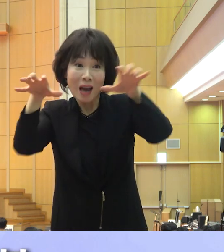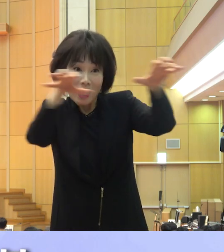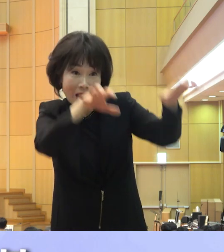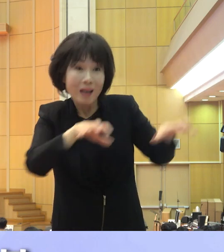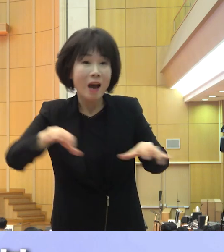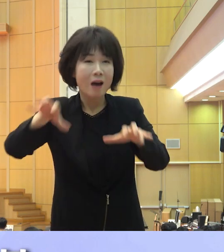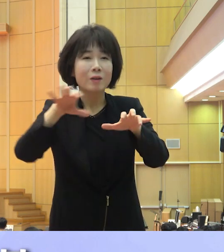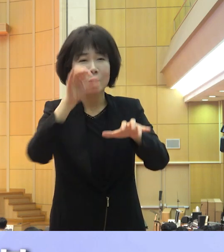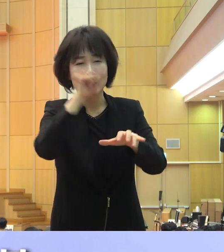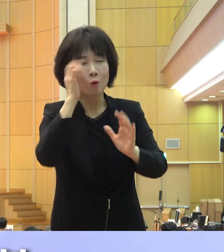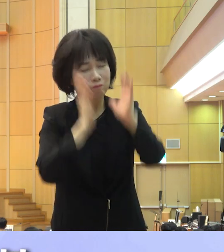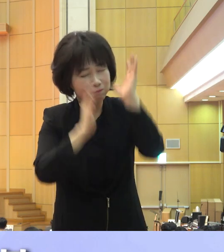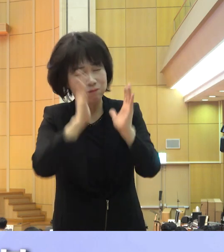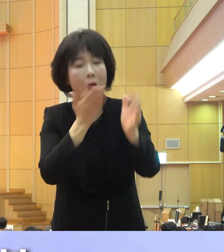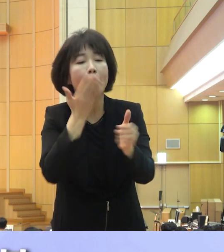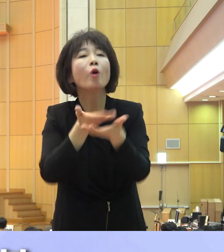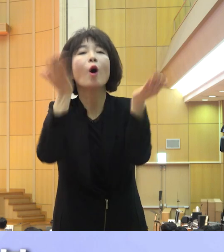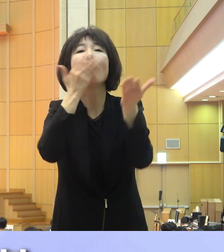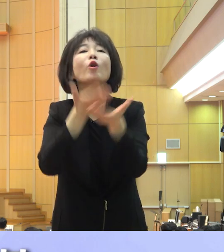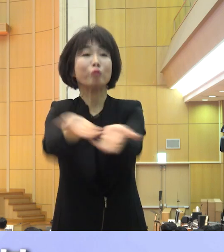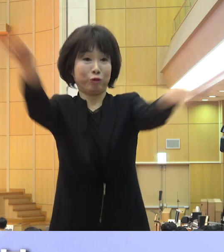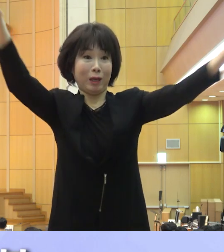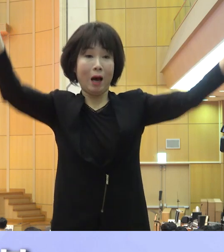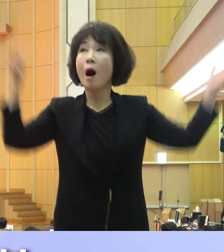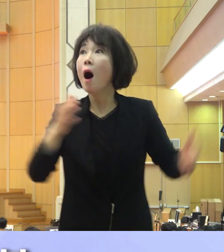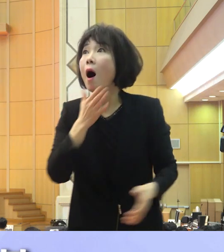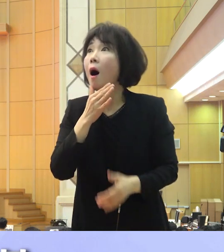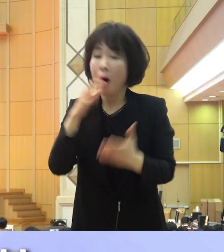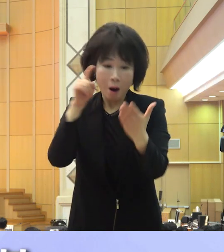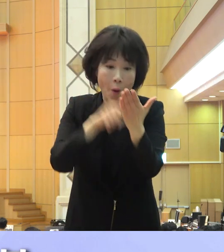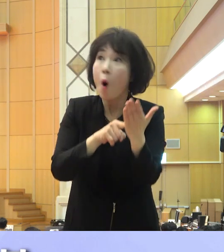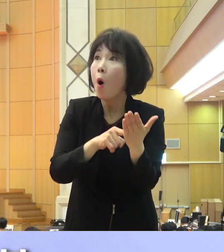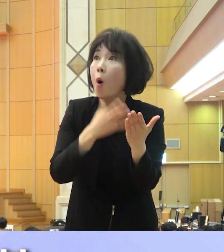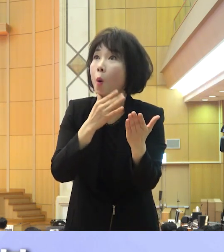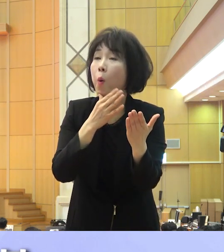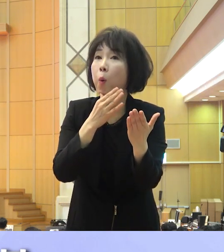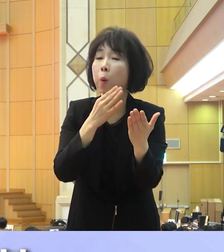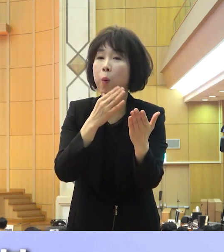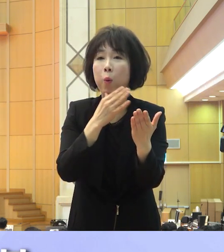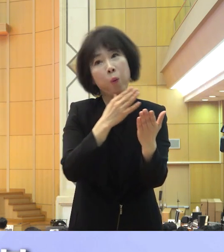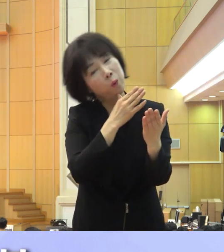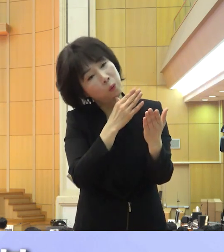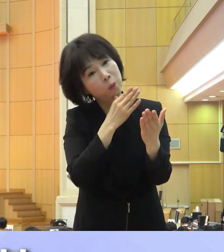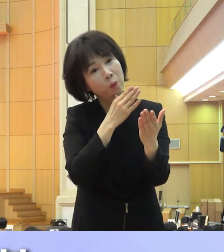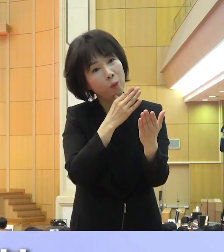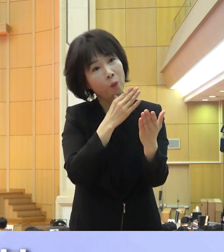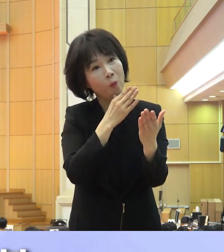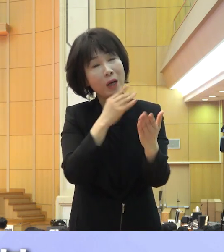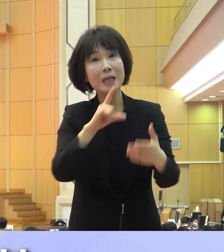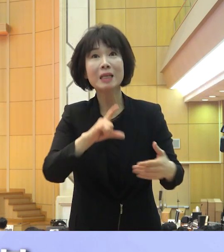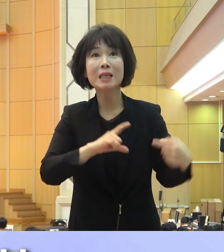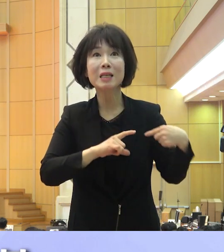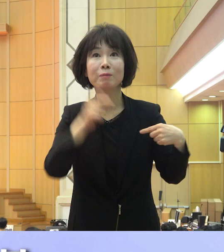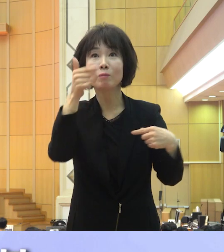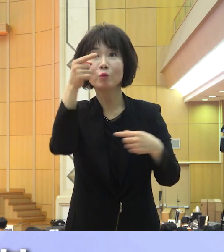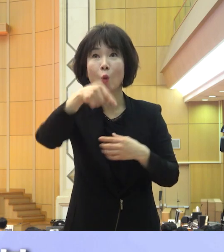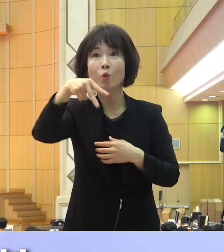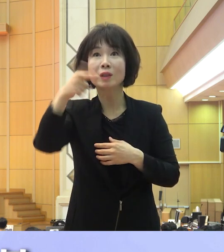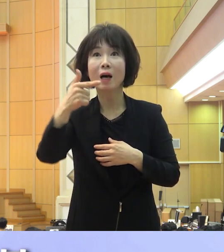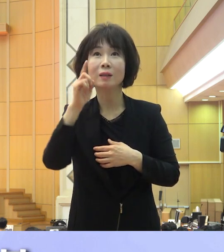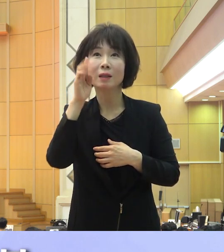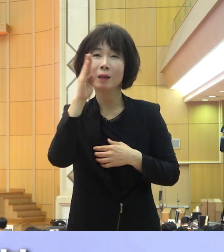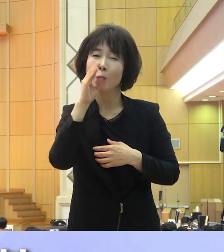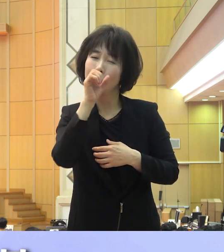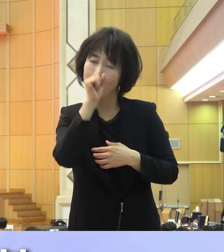양떼들에게 좋은 꿀을 먹이리라, 그 말씀에서 풀을 녹자, 푸른 산, 녹산,